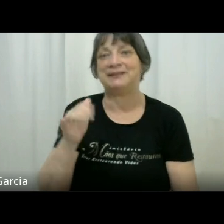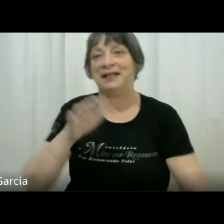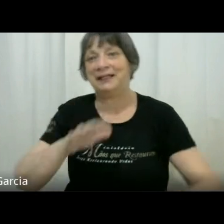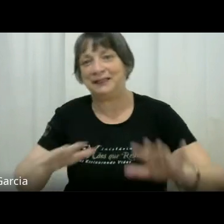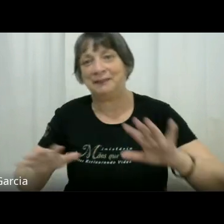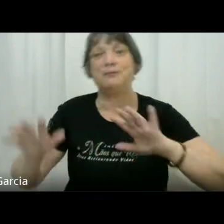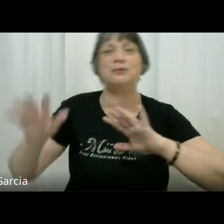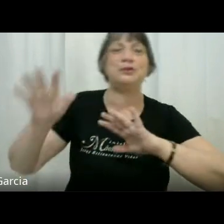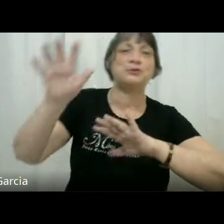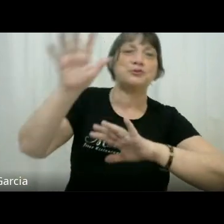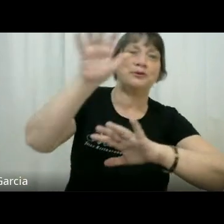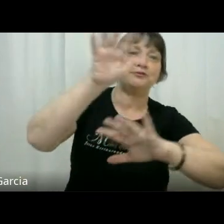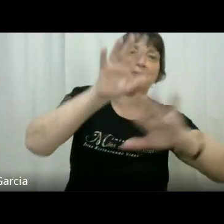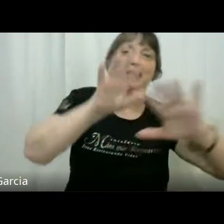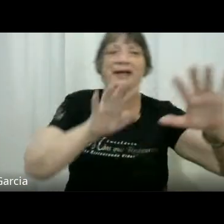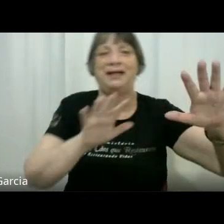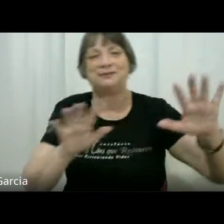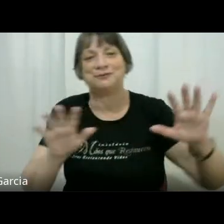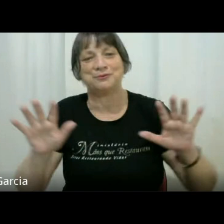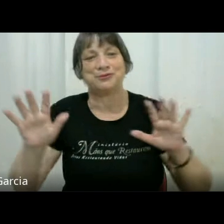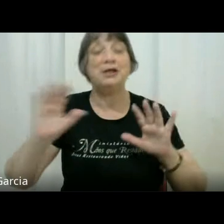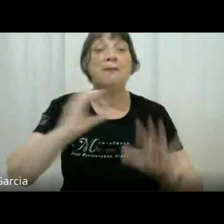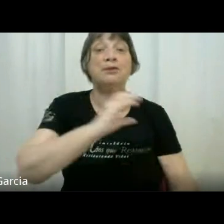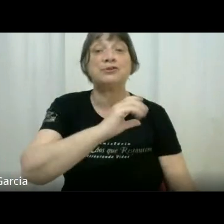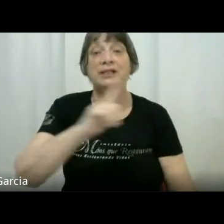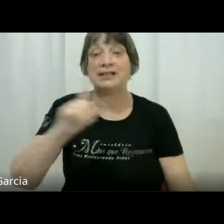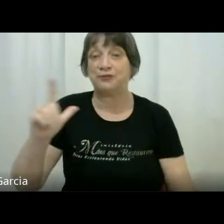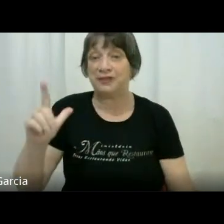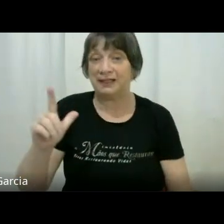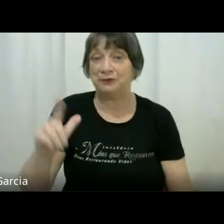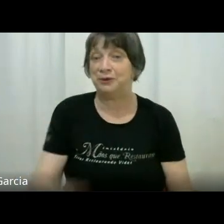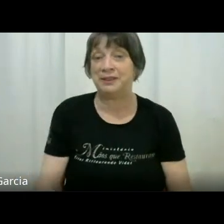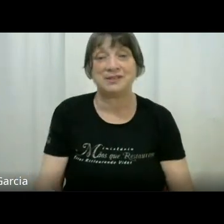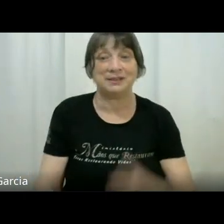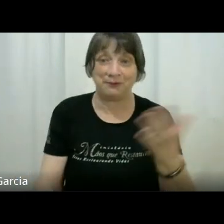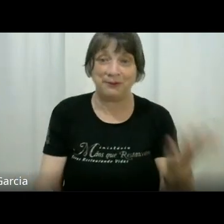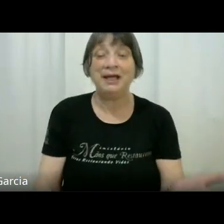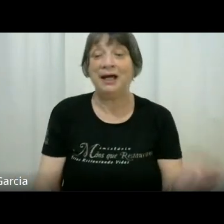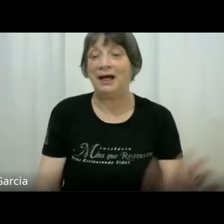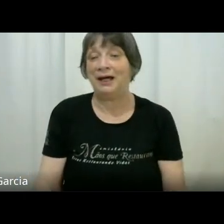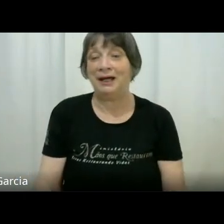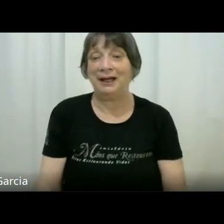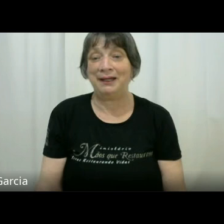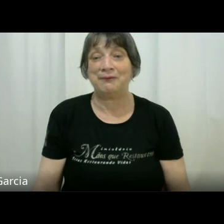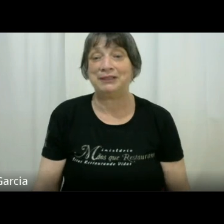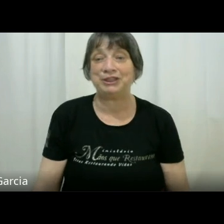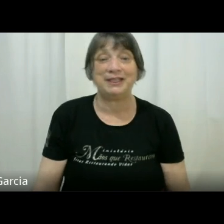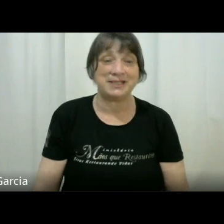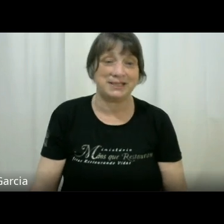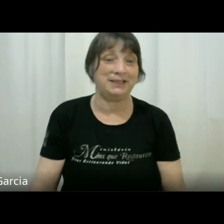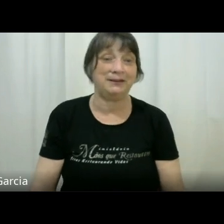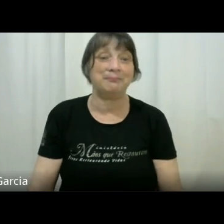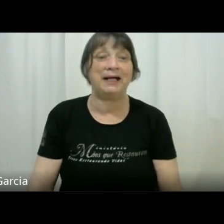né? Então, ela cria muitos movimentos, muitos classificadores. Então, eu